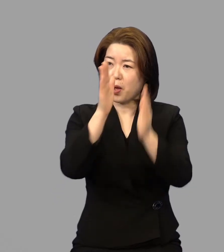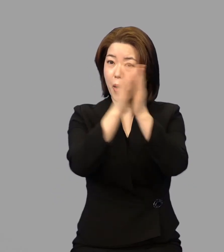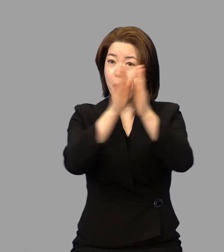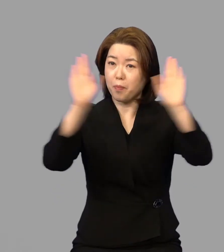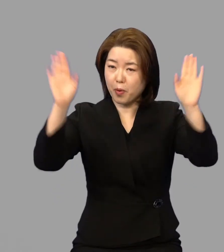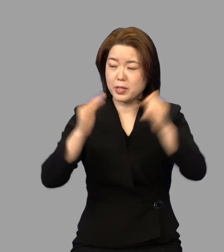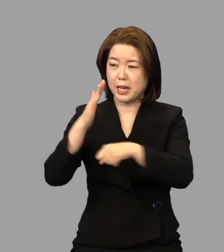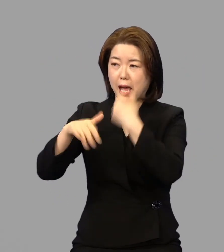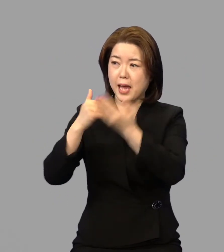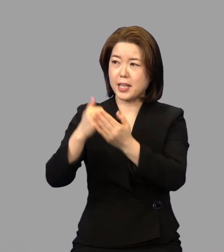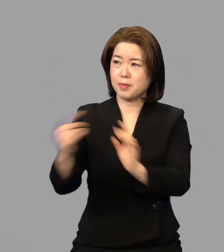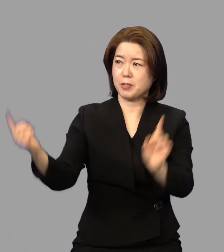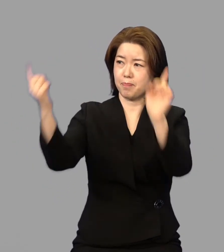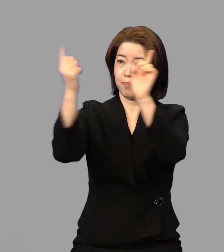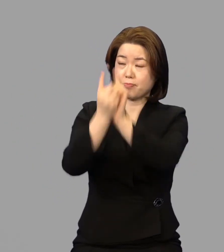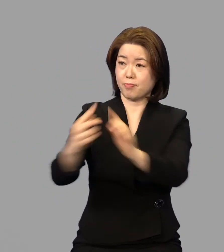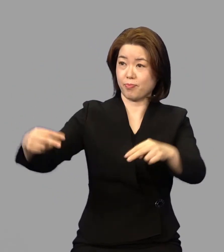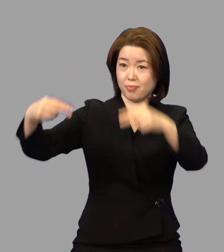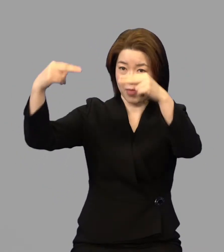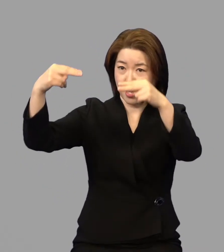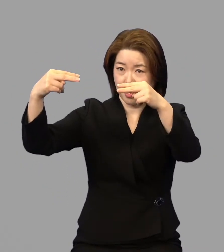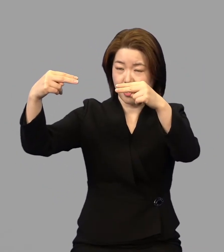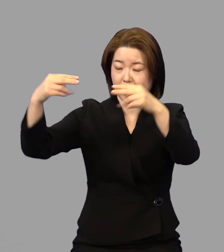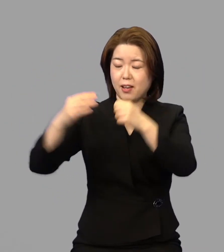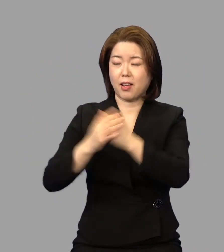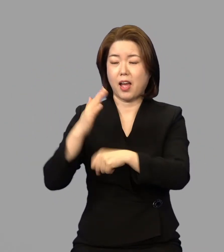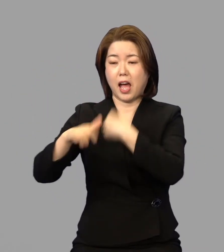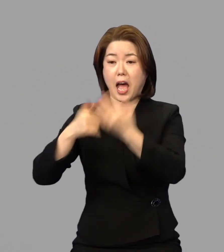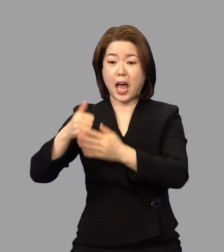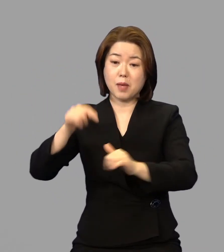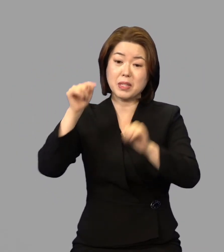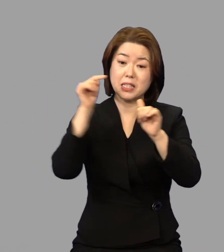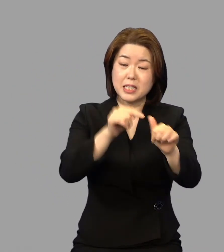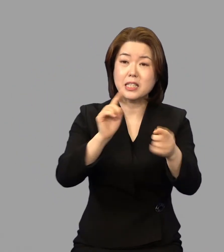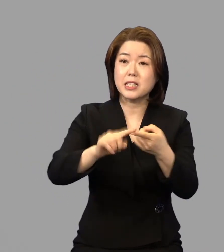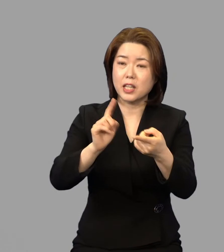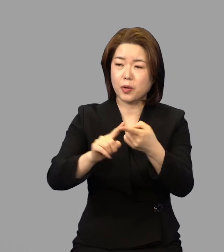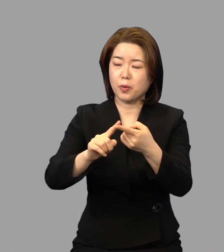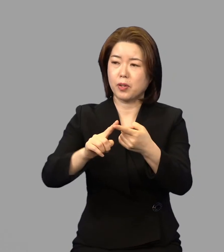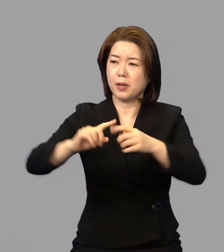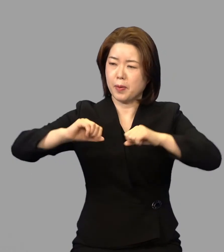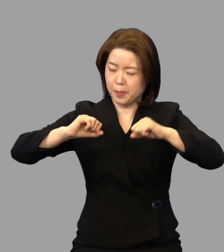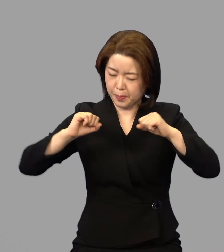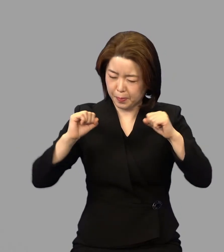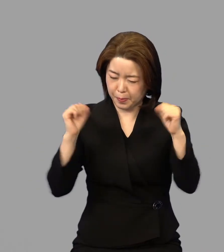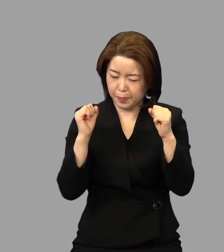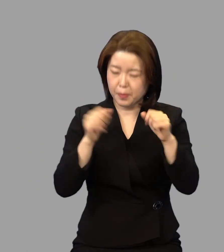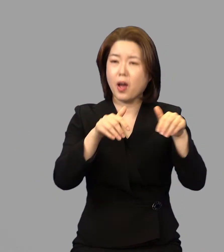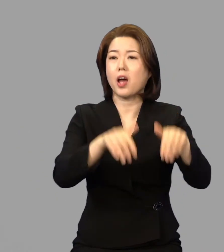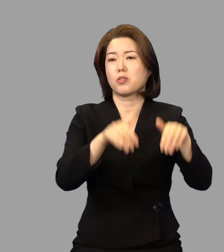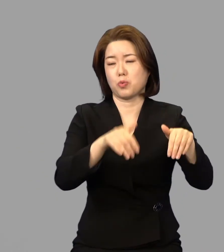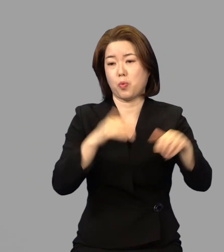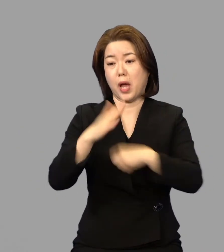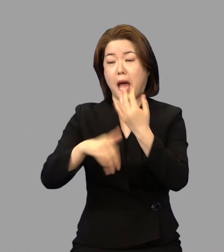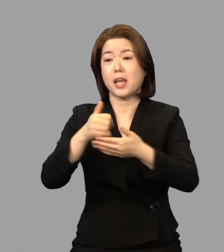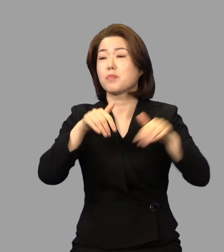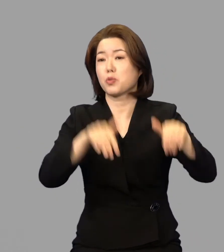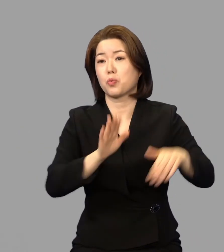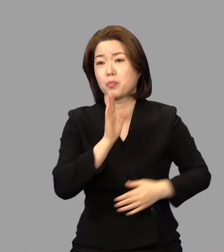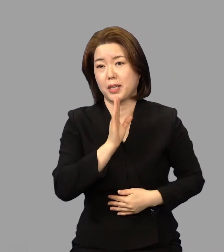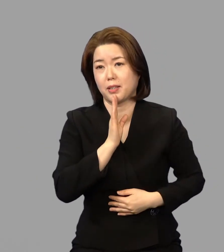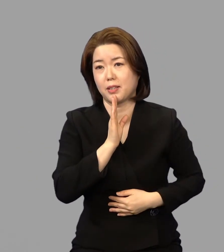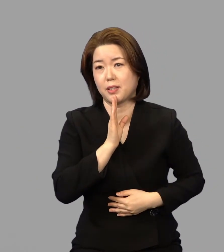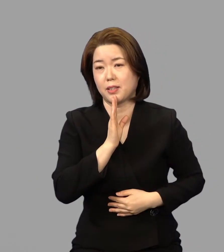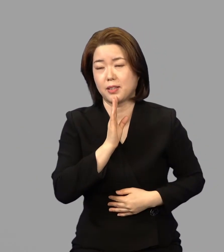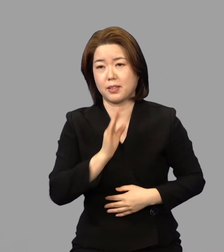대면하여 알던 정말 하나님이 지시하는 대로 그대로 행했던 종이었어요. 하나님의 종이었어요.